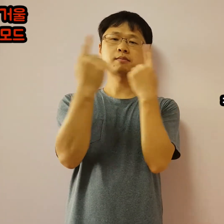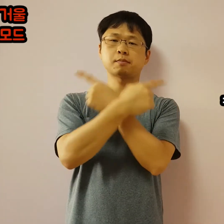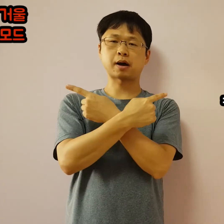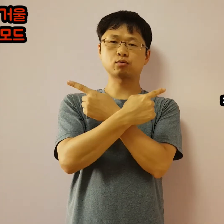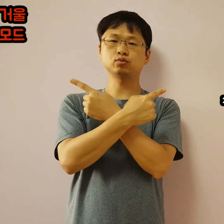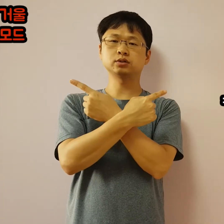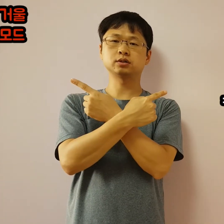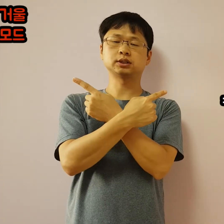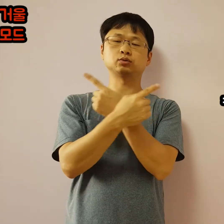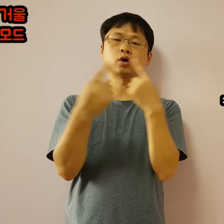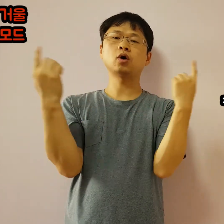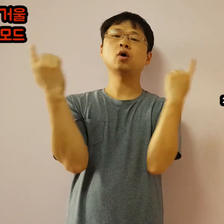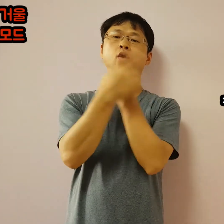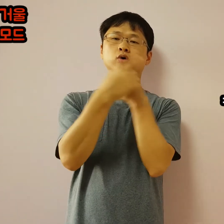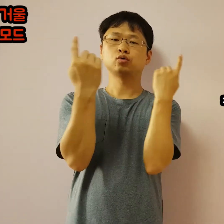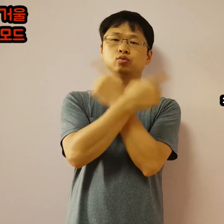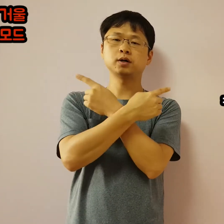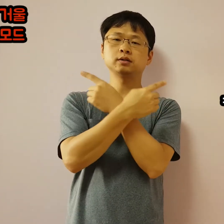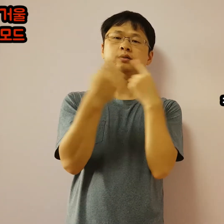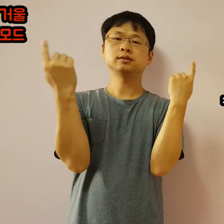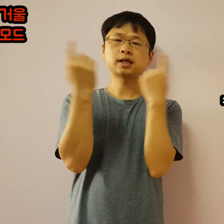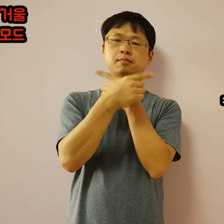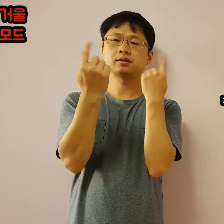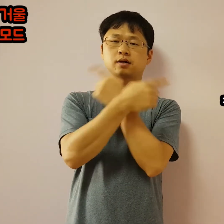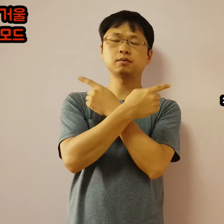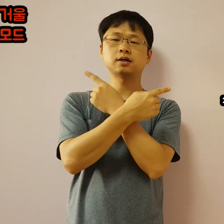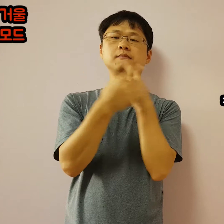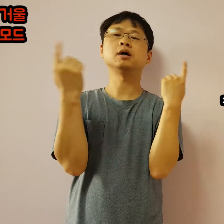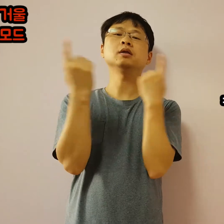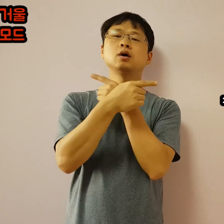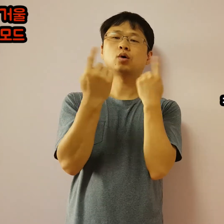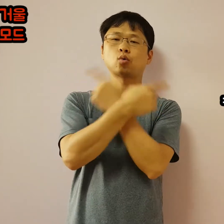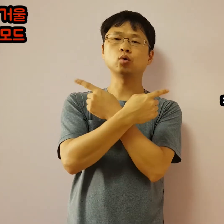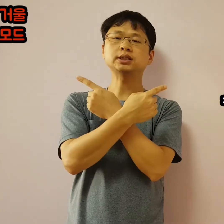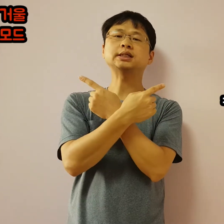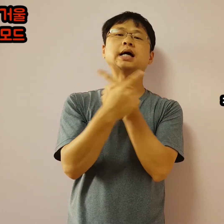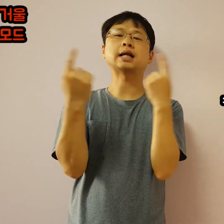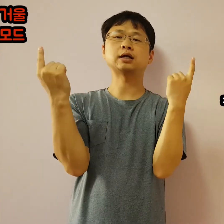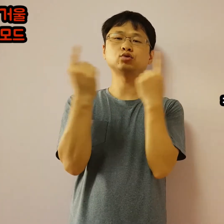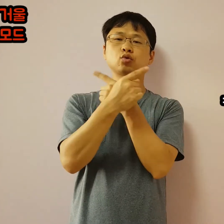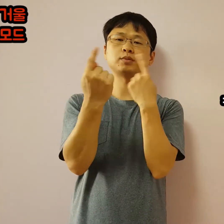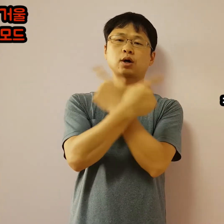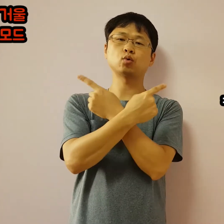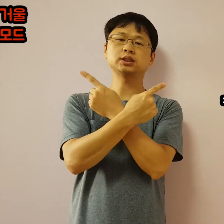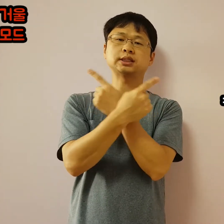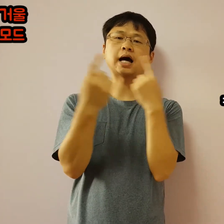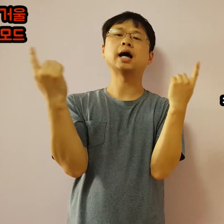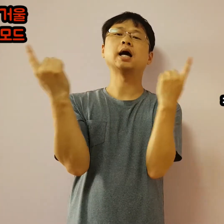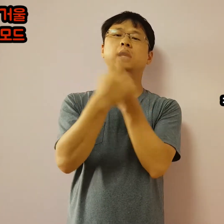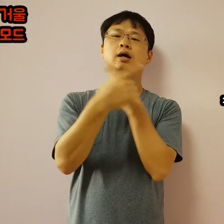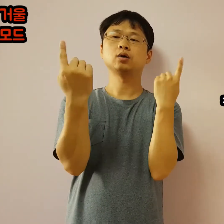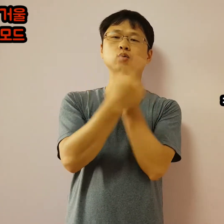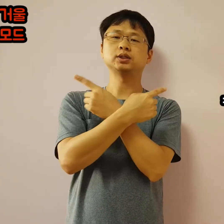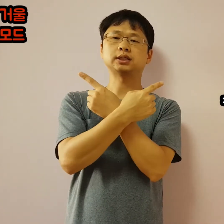하면 바꾸는 것이고요. 2번, 3번, 여러 번을 하면 고치다라는 수어입니다. 고치다,